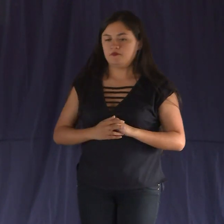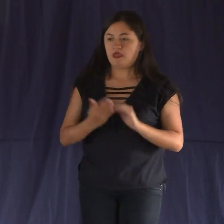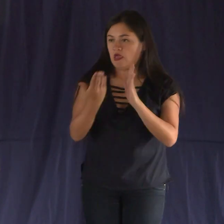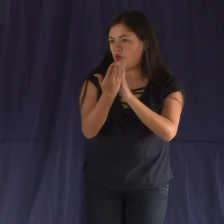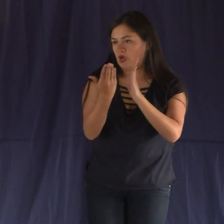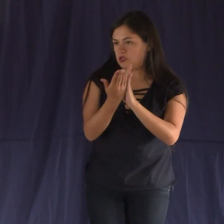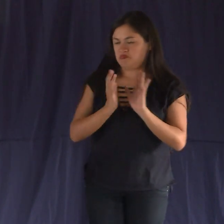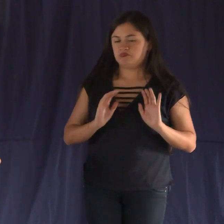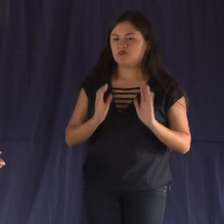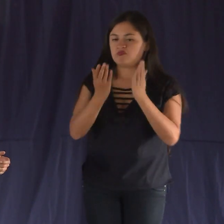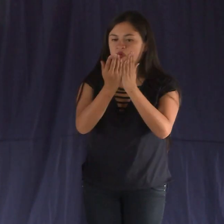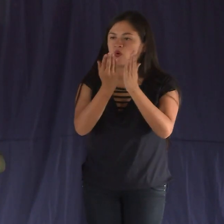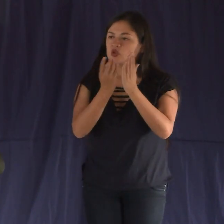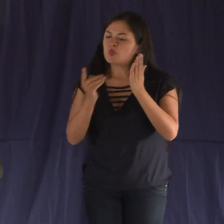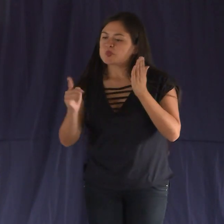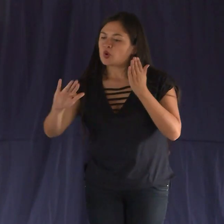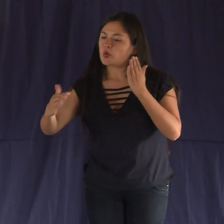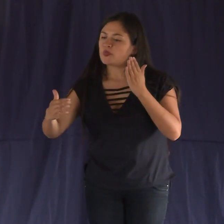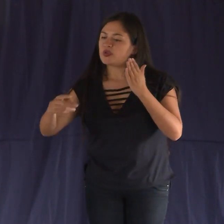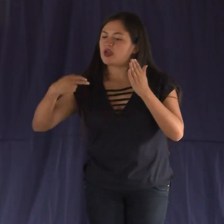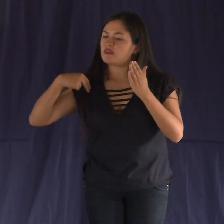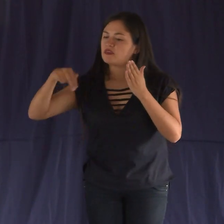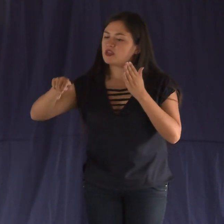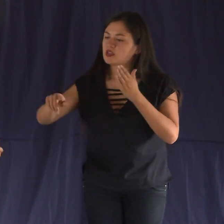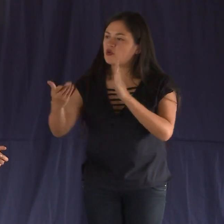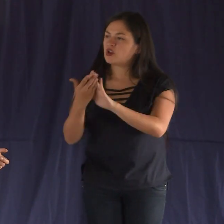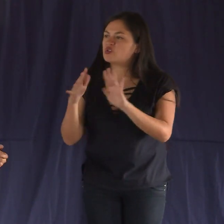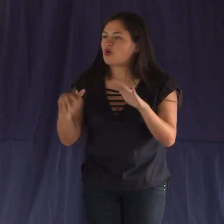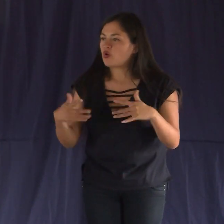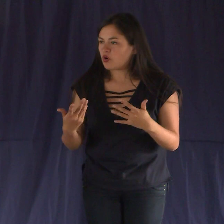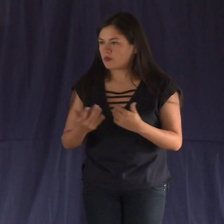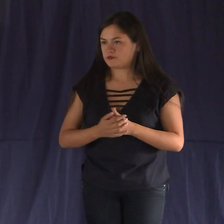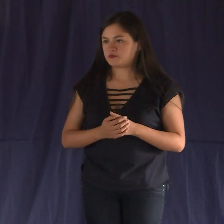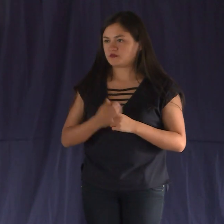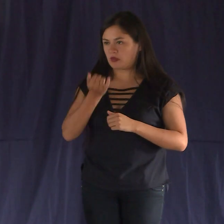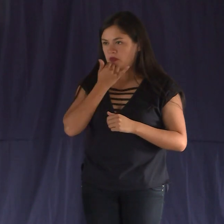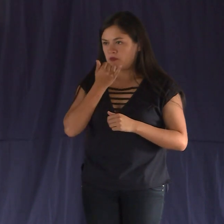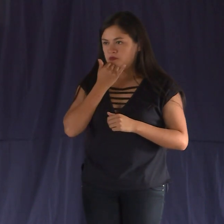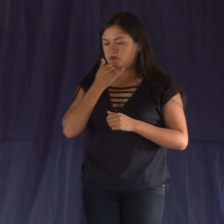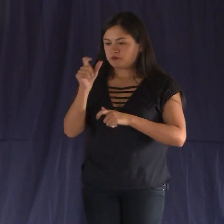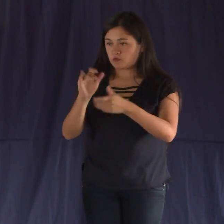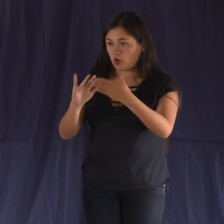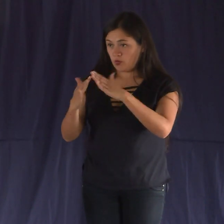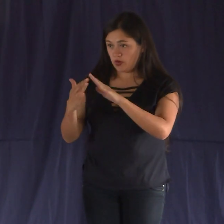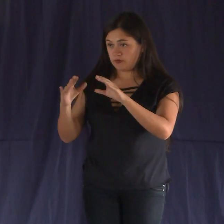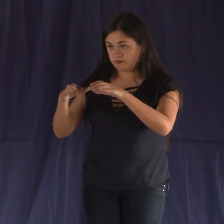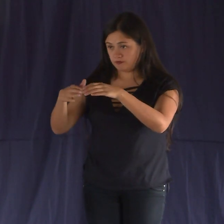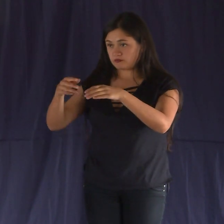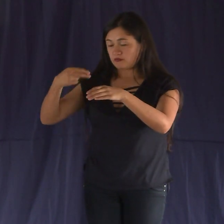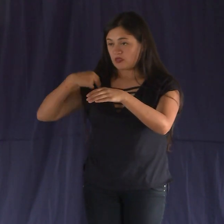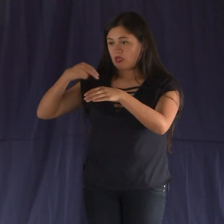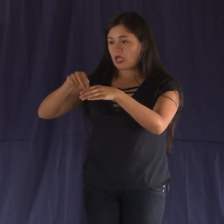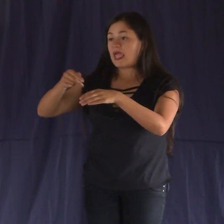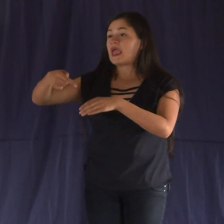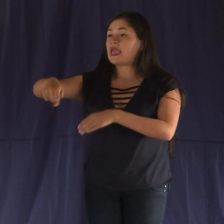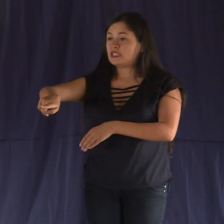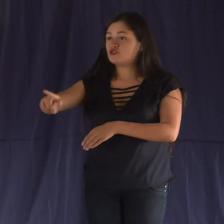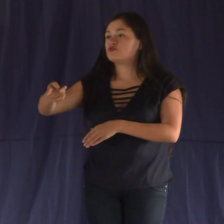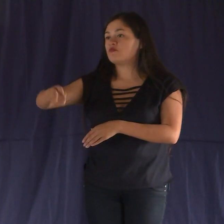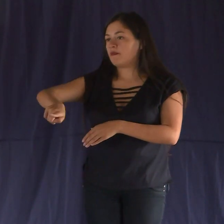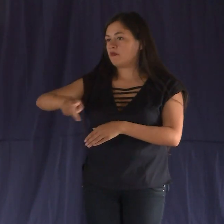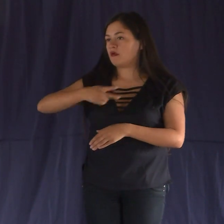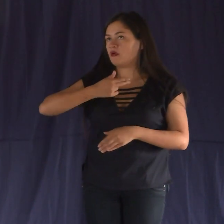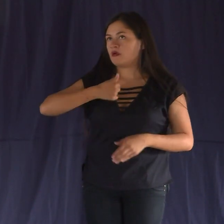¿cierto? Entonces, la educación para ellos, ellos también tienen, así como